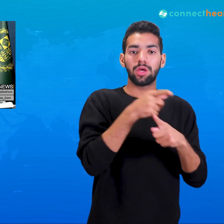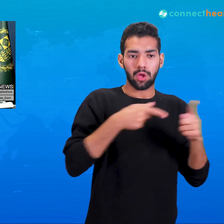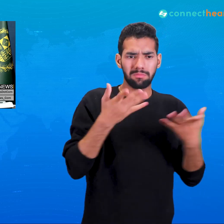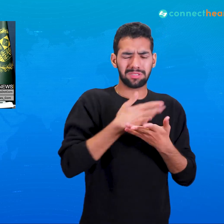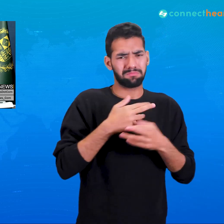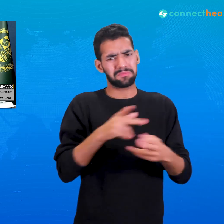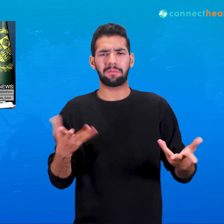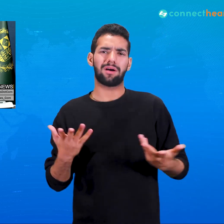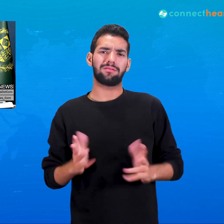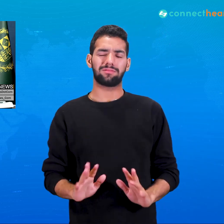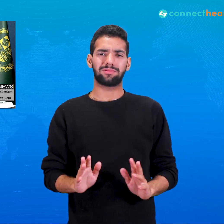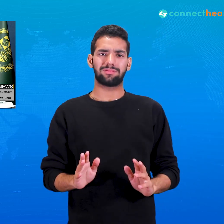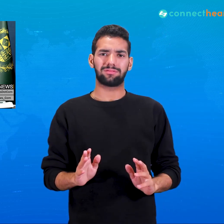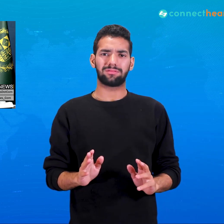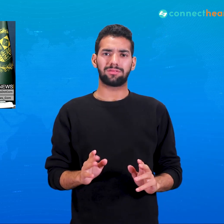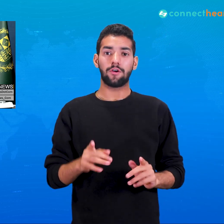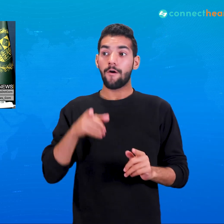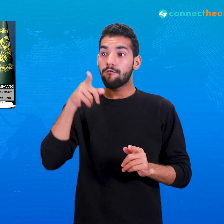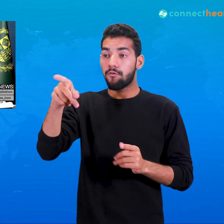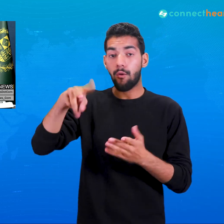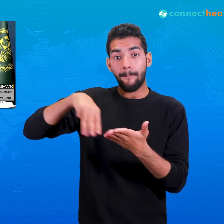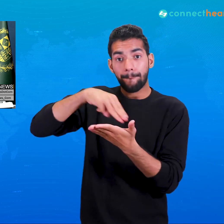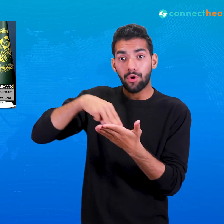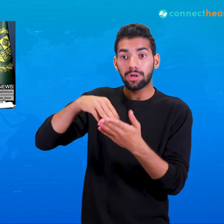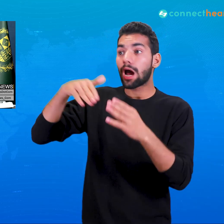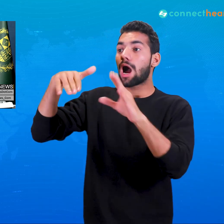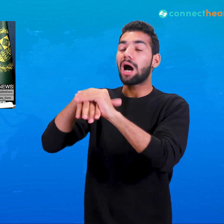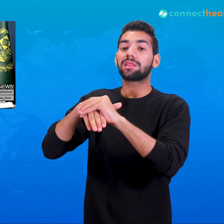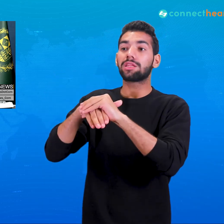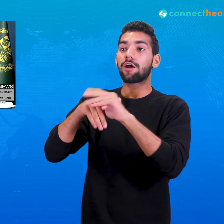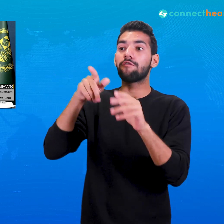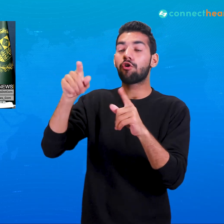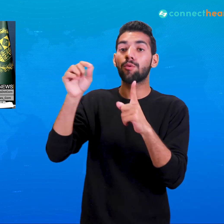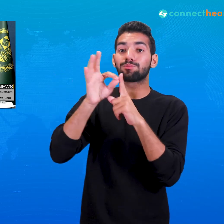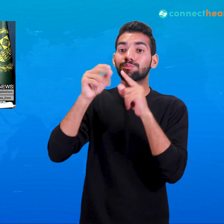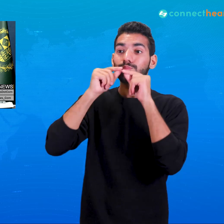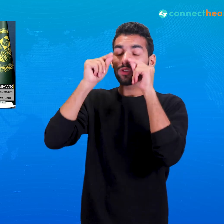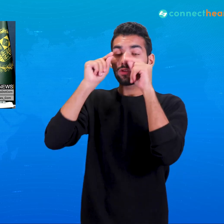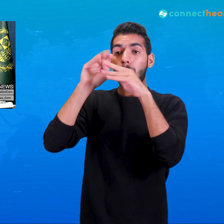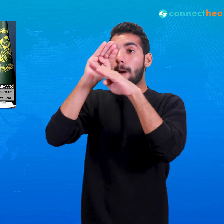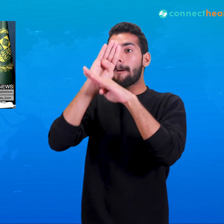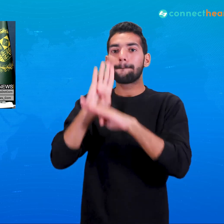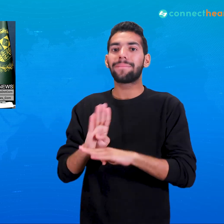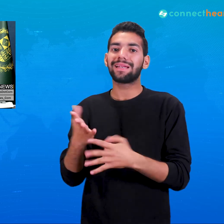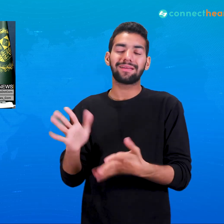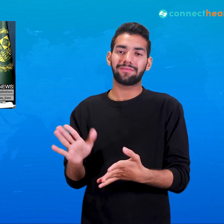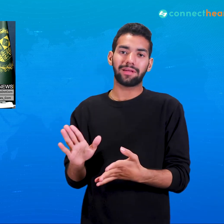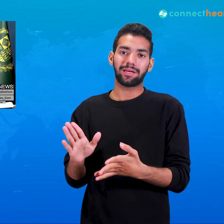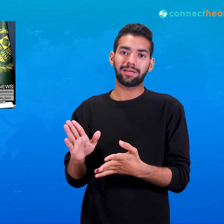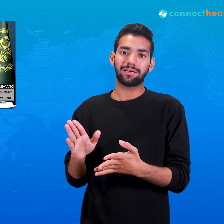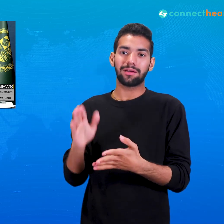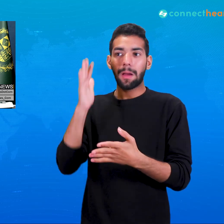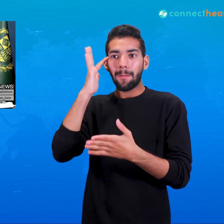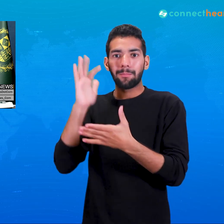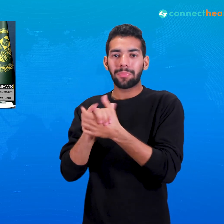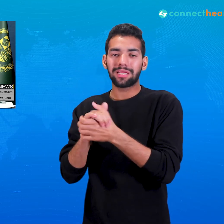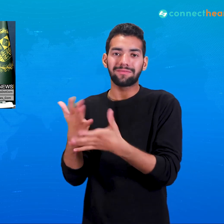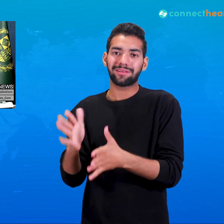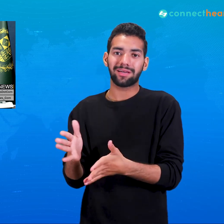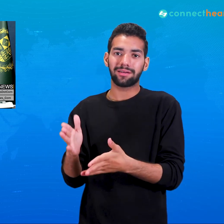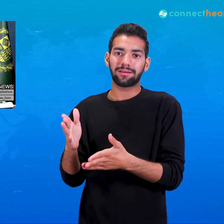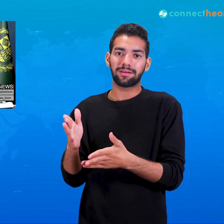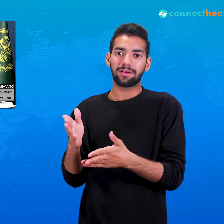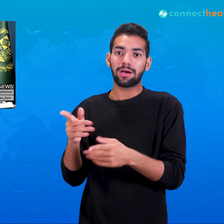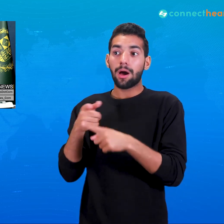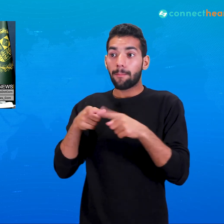ملک جو نبی صلی اللہ علیہ وسلم کے امتی نہیں ہے لیکن وہ ان کی سنت پہ چلتے ہیں، اور وہ رحمت العالمین